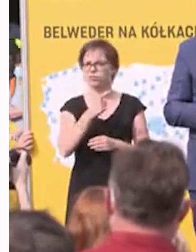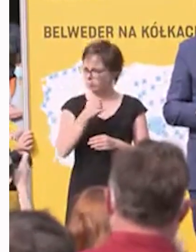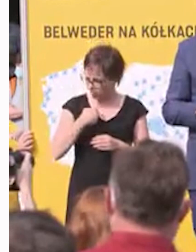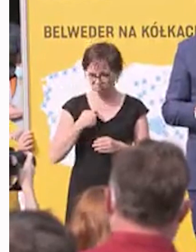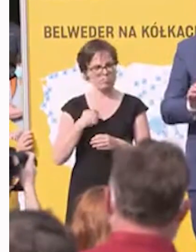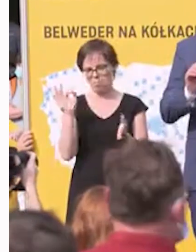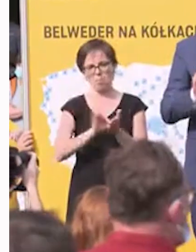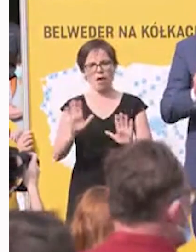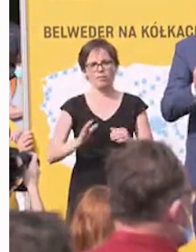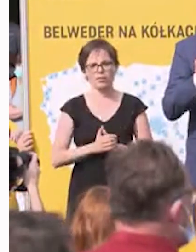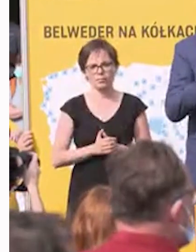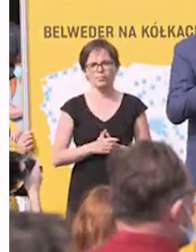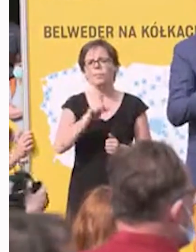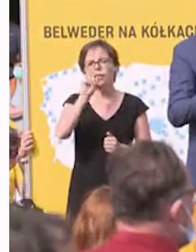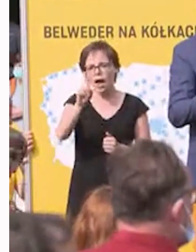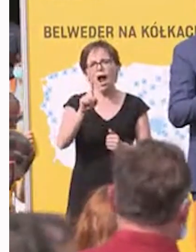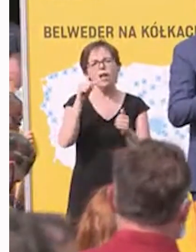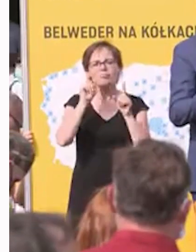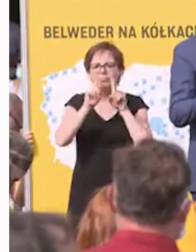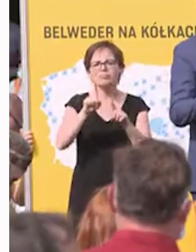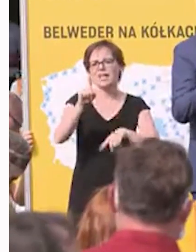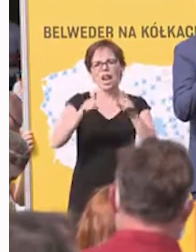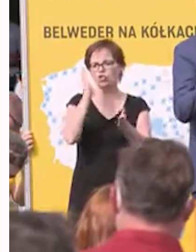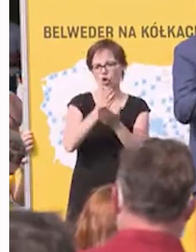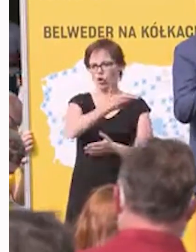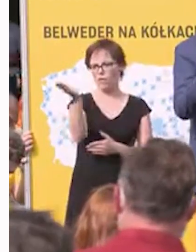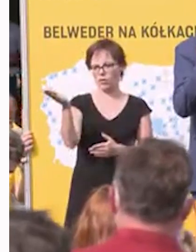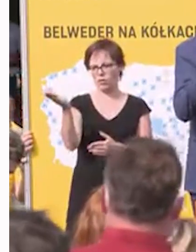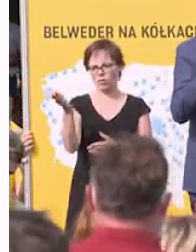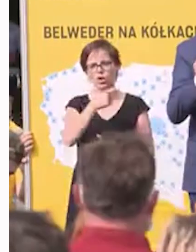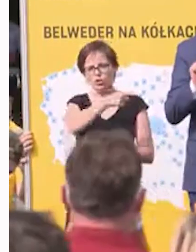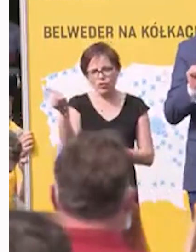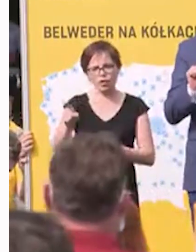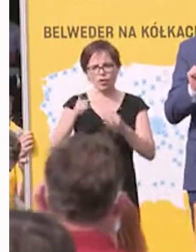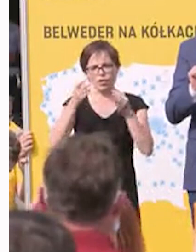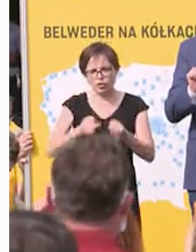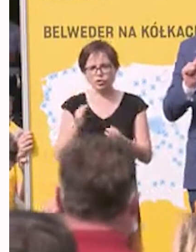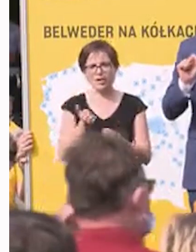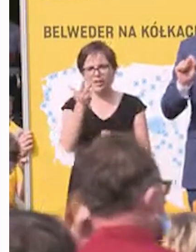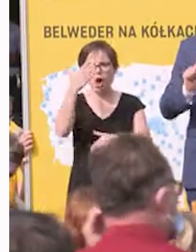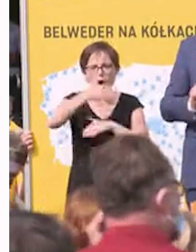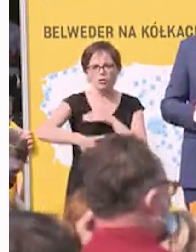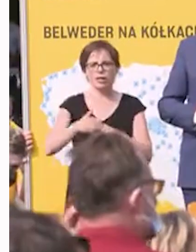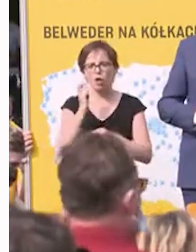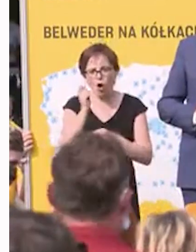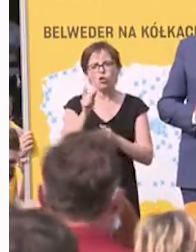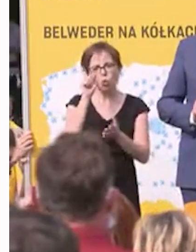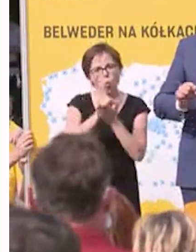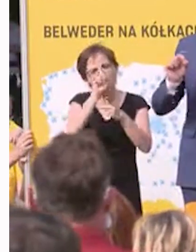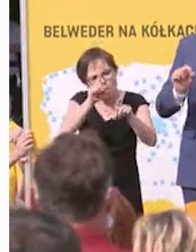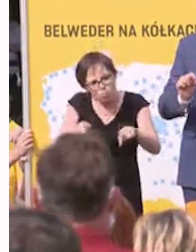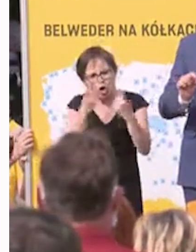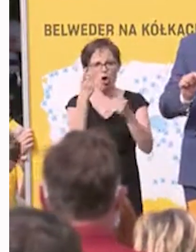wam. Ale to zależy tylko od was. Od tego, czy jeszcze dziś, przez tych kilka ostatnich godzin, przekonamy jeszcze jedną